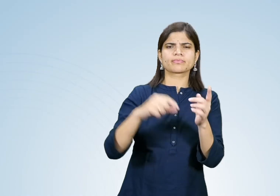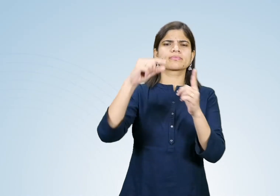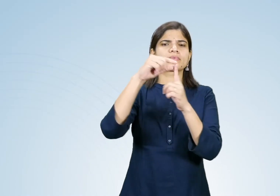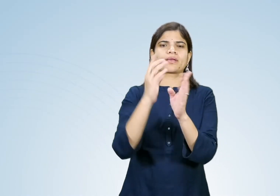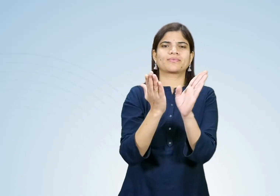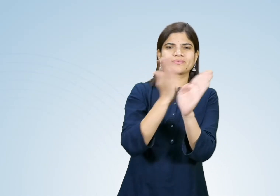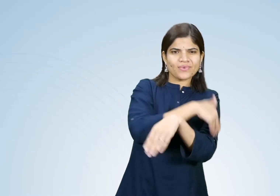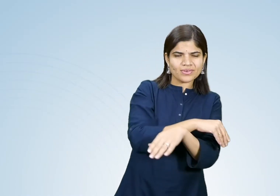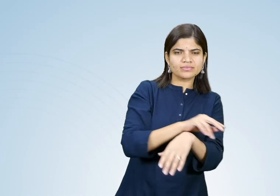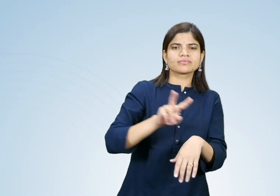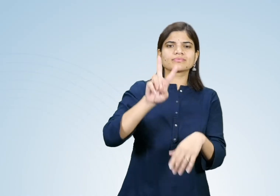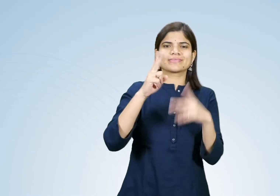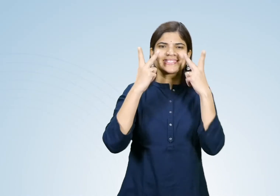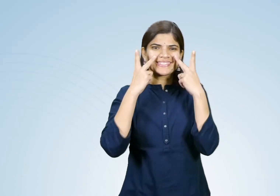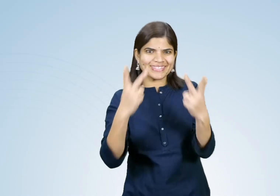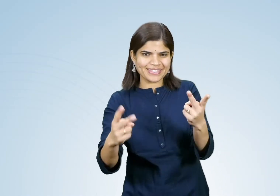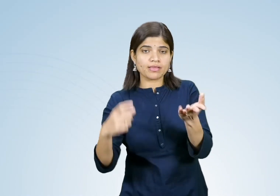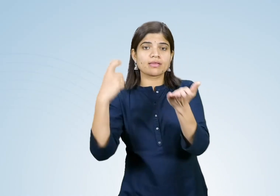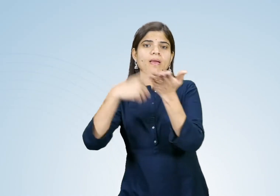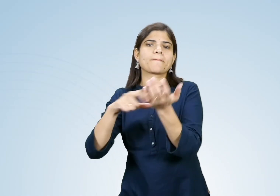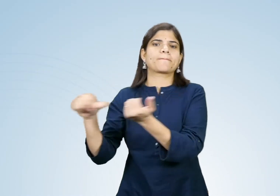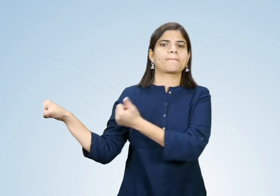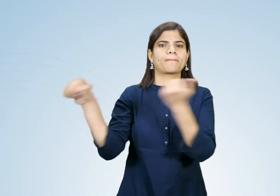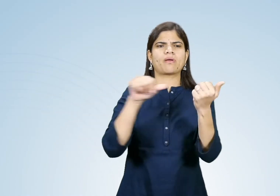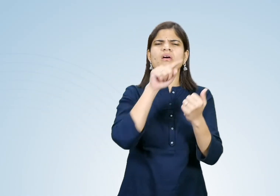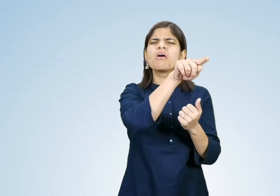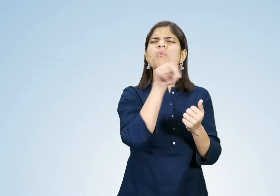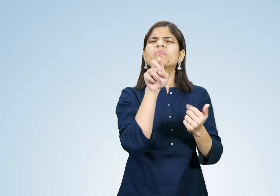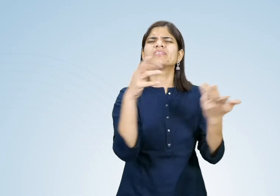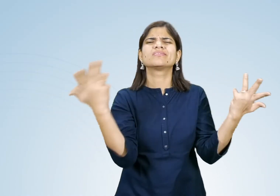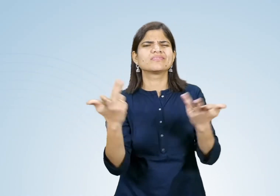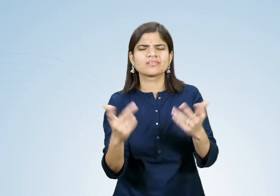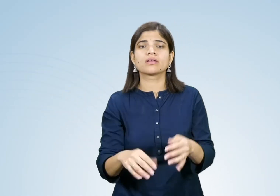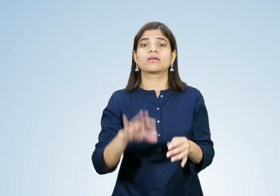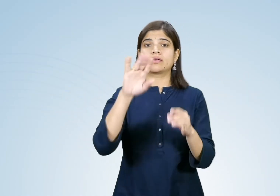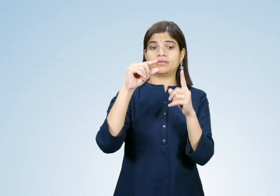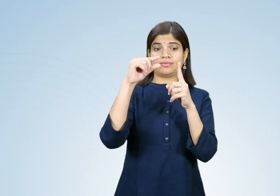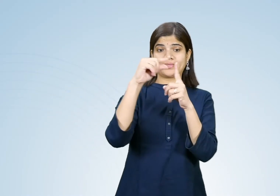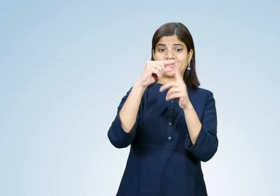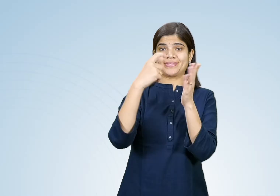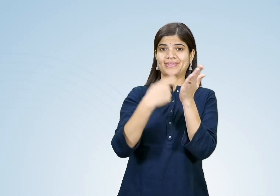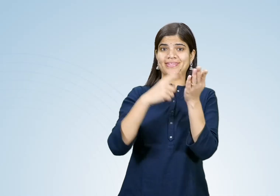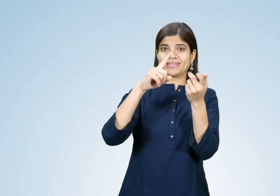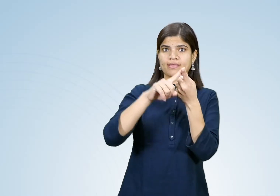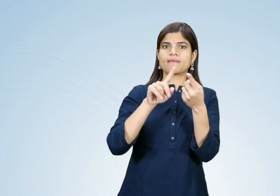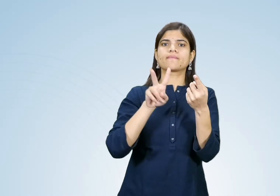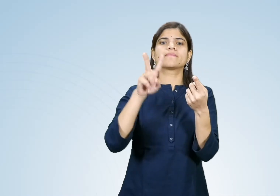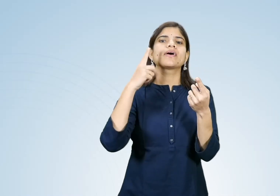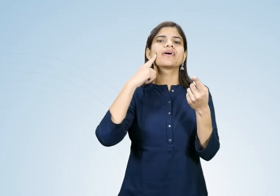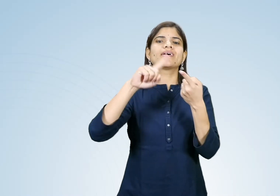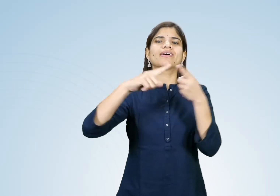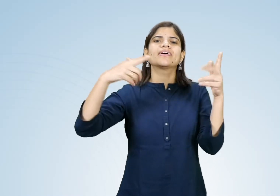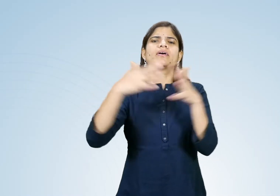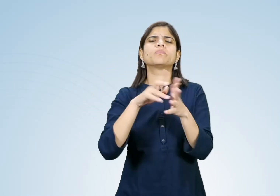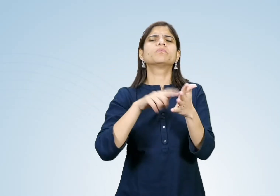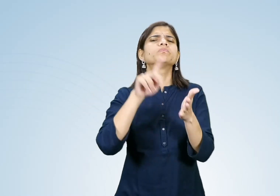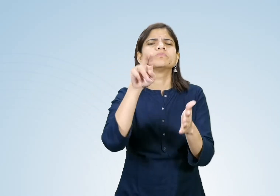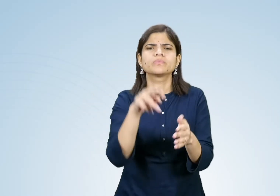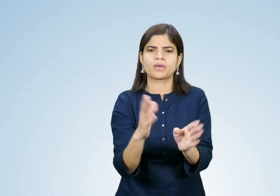PVR प्रीव्यू। प्रीव्यू का अर्थ है कि पहले बधिर बच्चे को सांकेतिक भाषा में पढ़ाया जाता है,